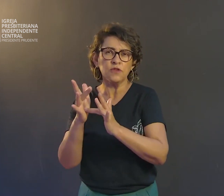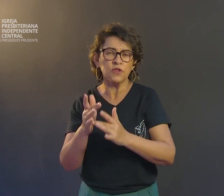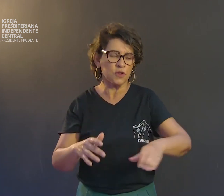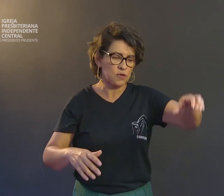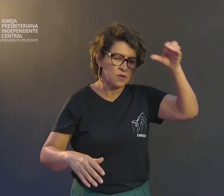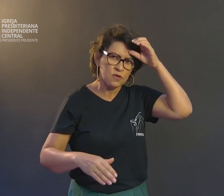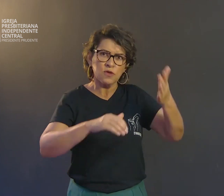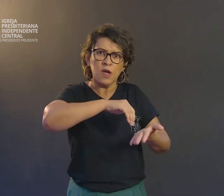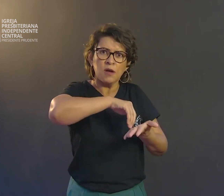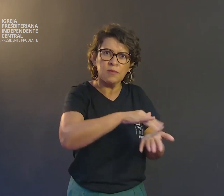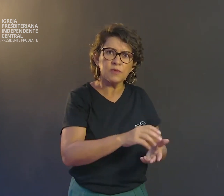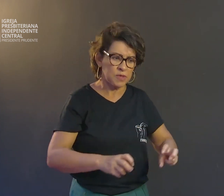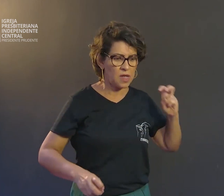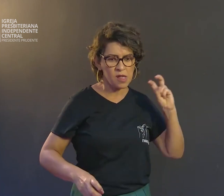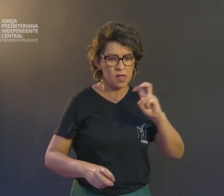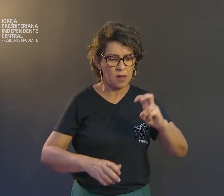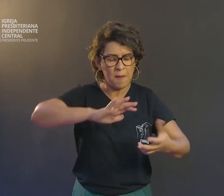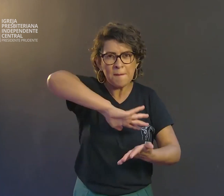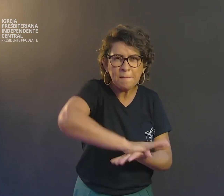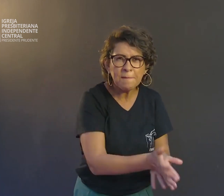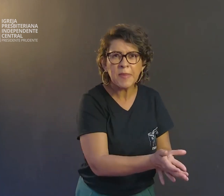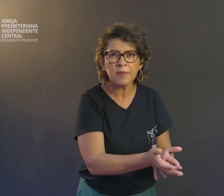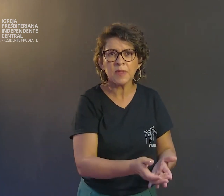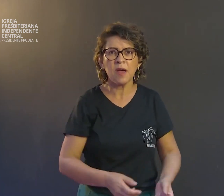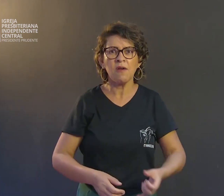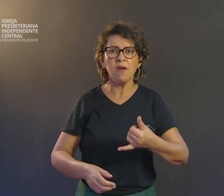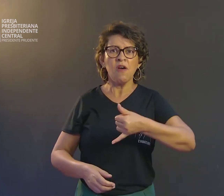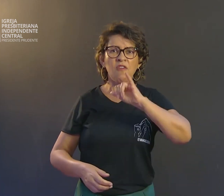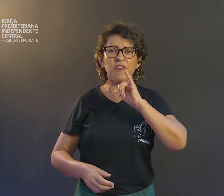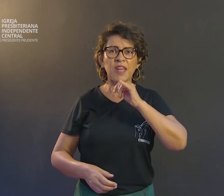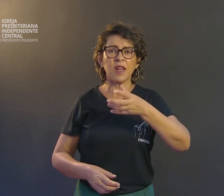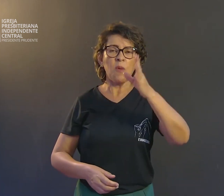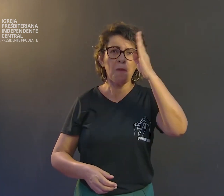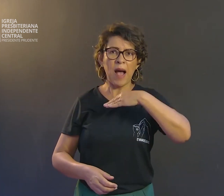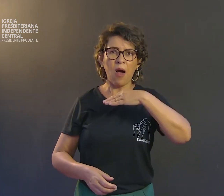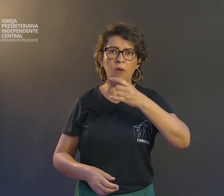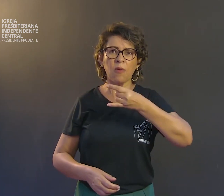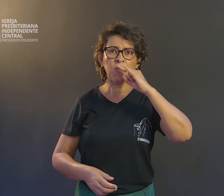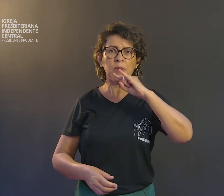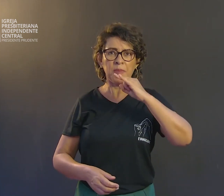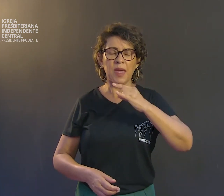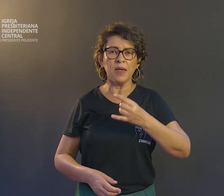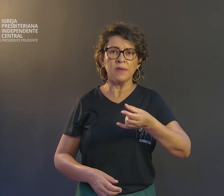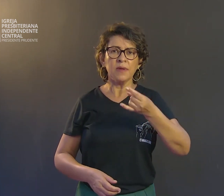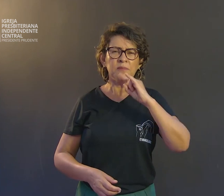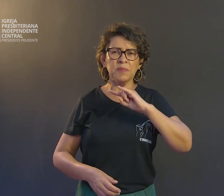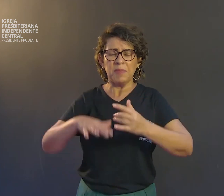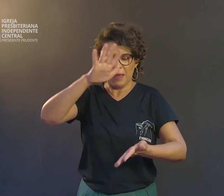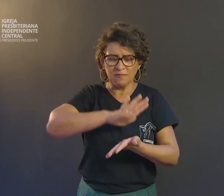o beberem algum veneno mortal, não lhes fará mal nenhum. Imporão as mãos sobre os doentes, e